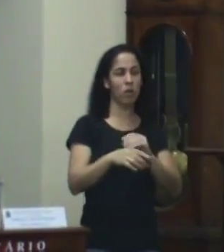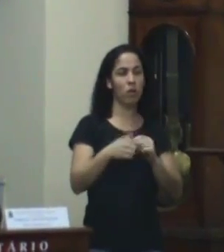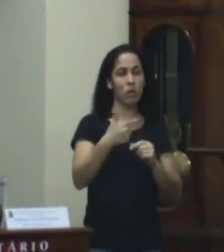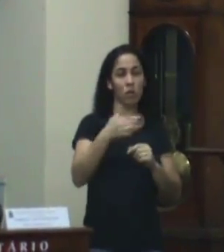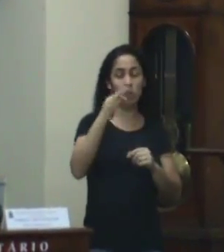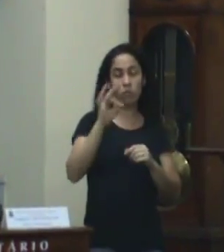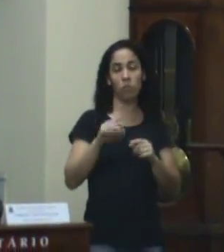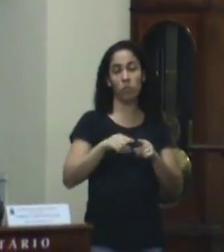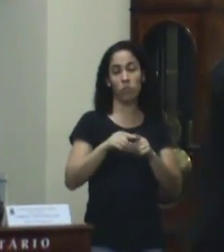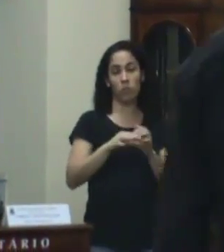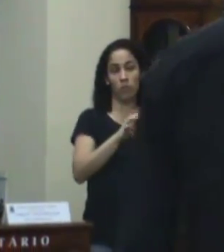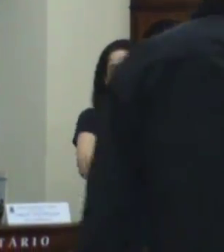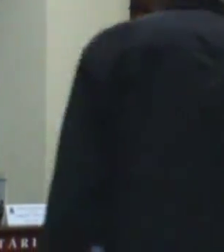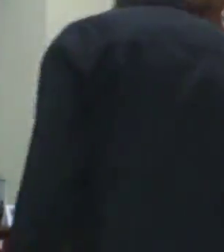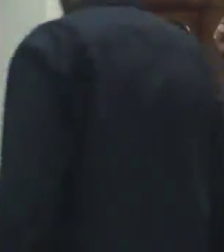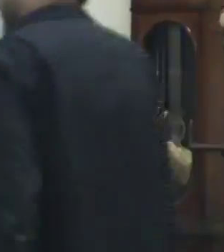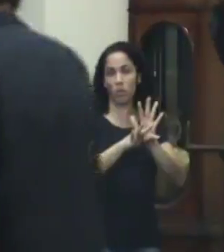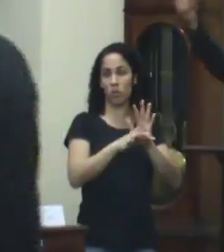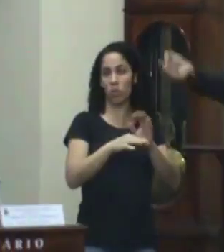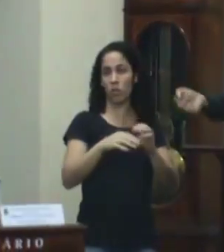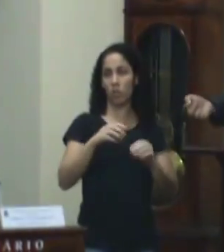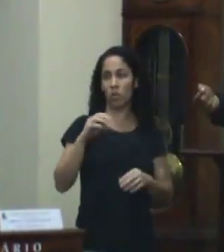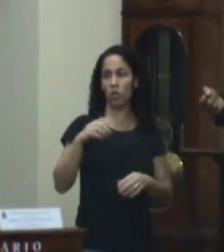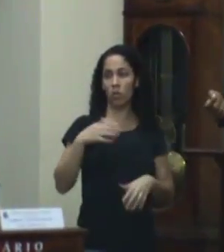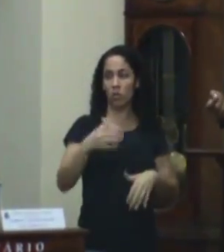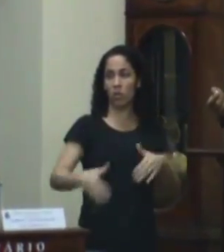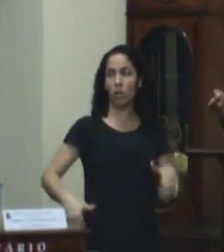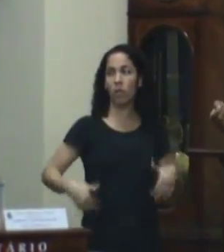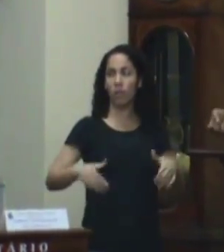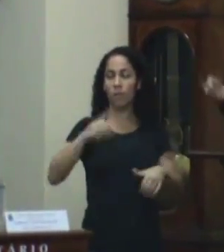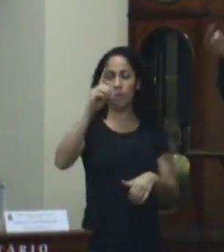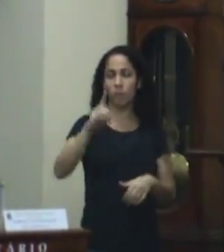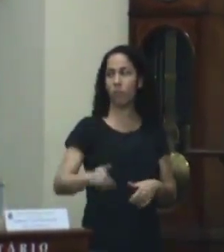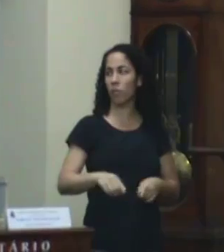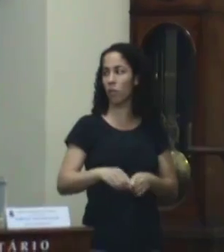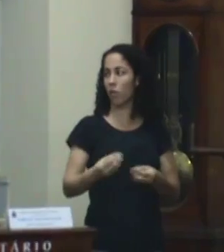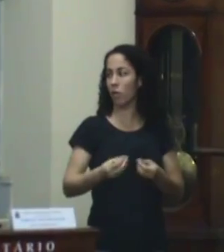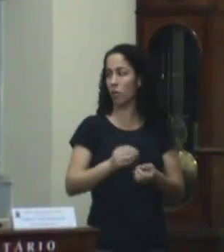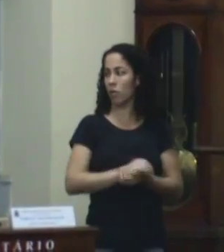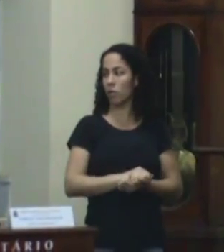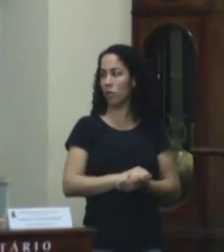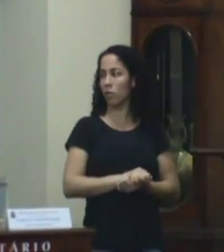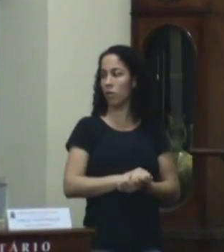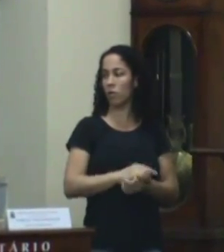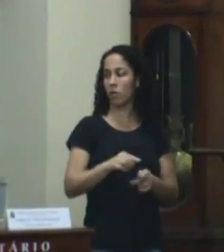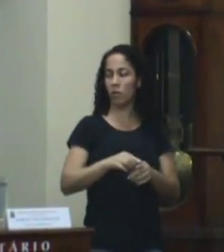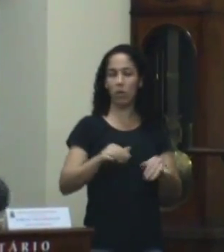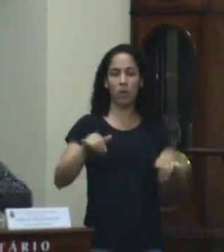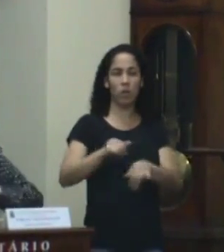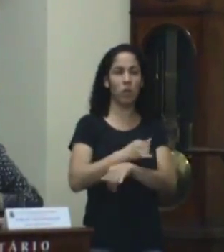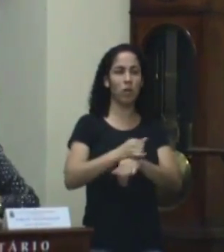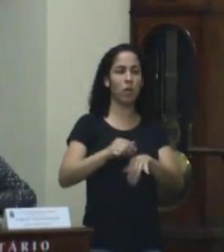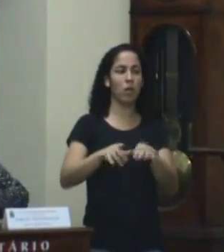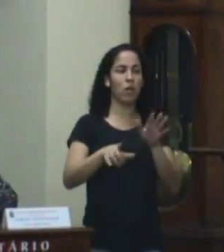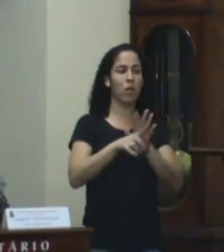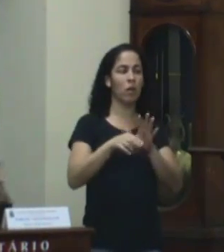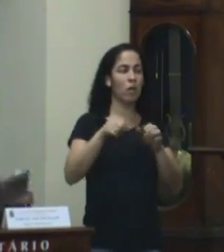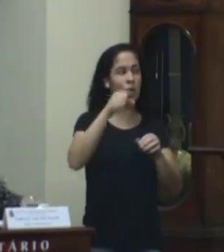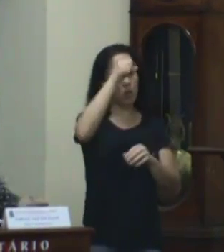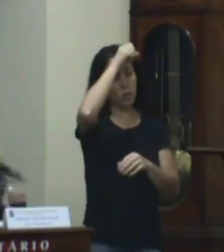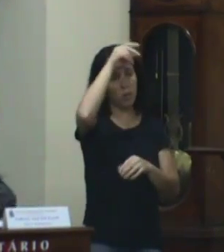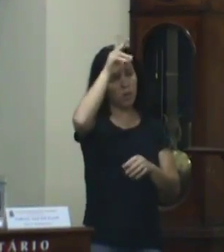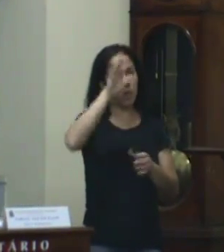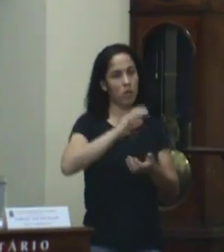do Deficiente, que ali eles vão estar se adequando à ação federal e eles vão estar se adequando à lei principal que